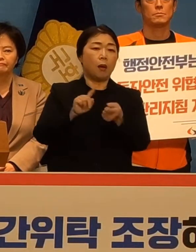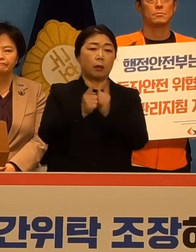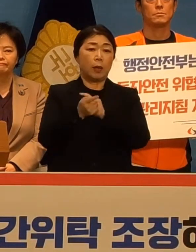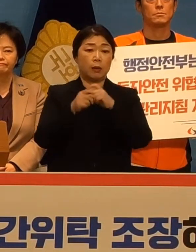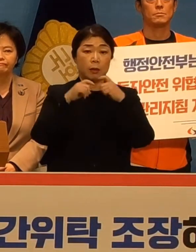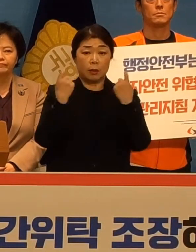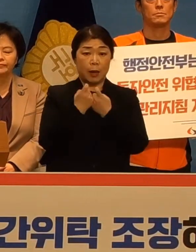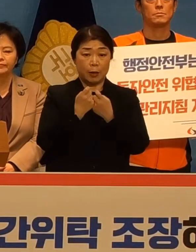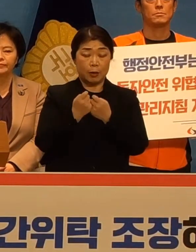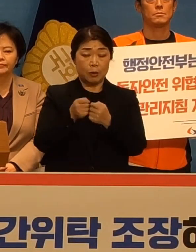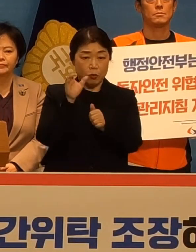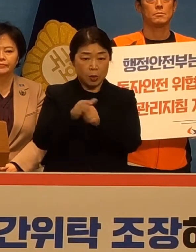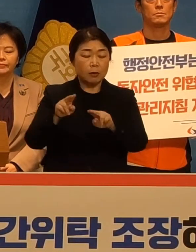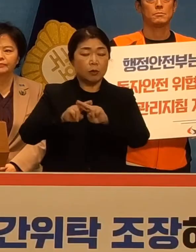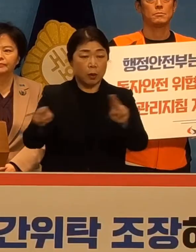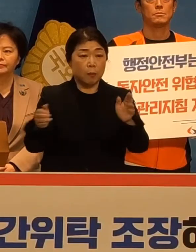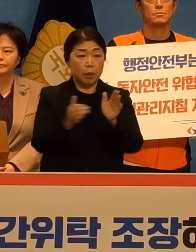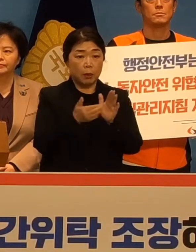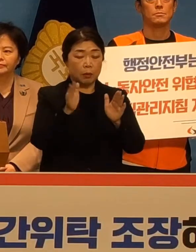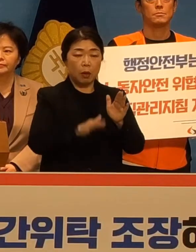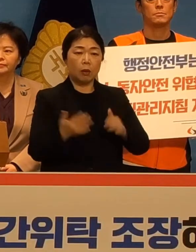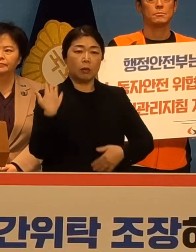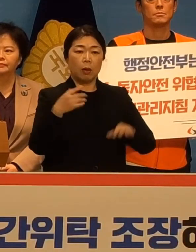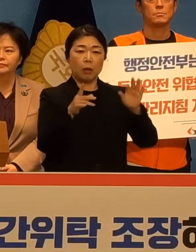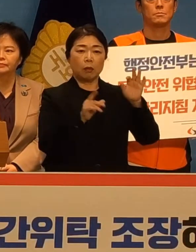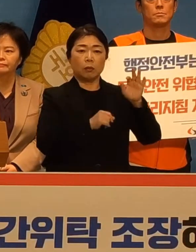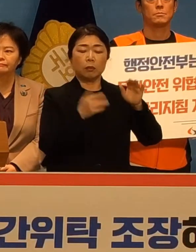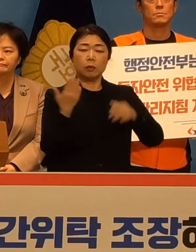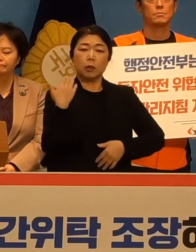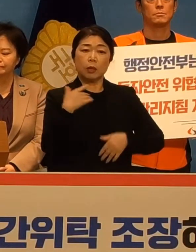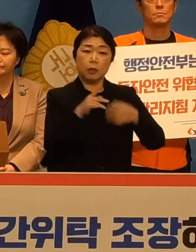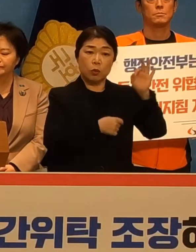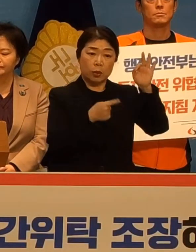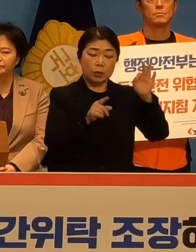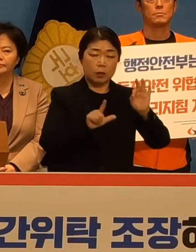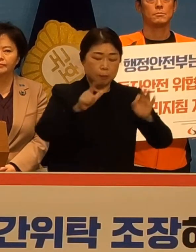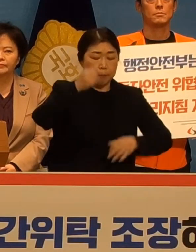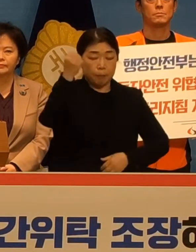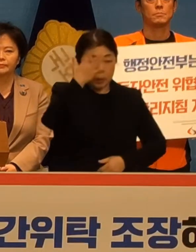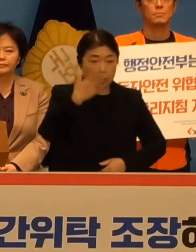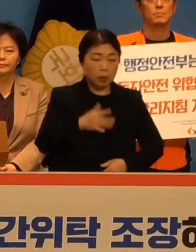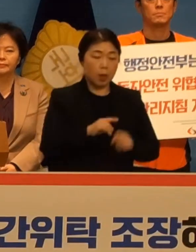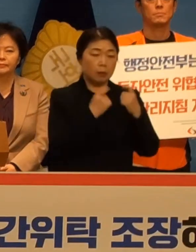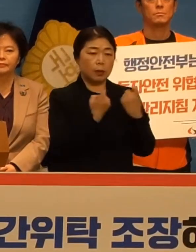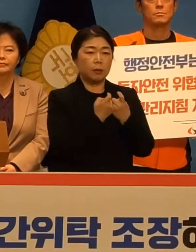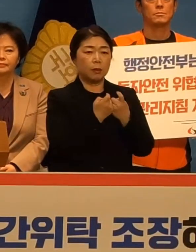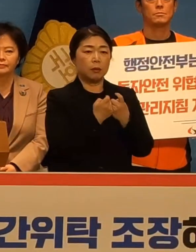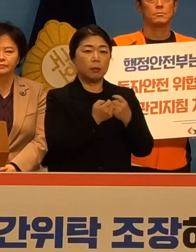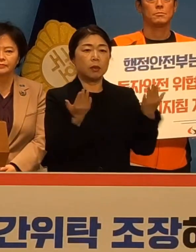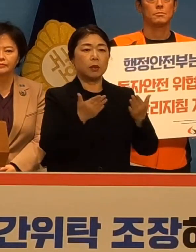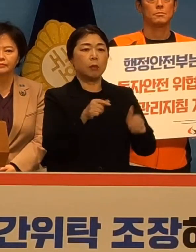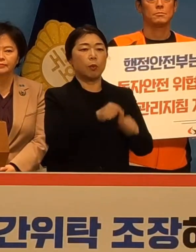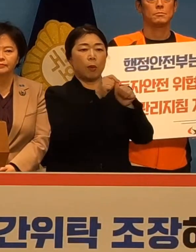하지만 지난 10월 1일 안산시는 약속을 뒤집고 기습적으로 민간 위탁을 단행했습니다.